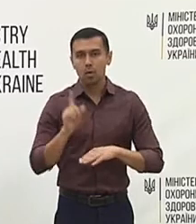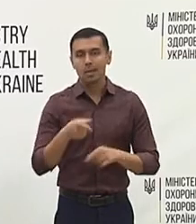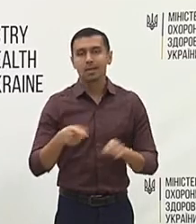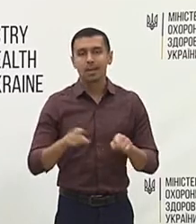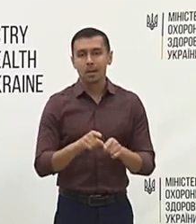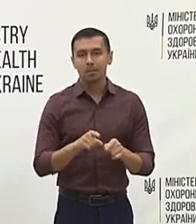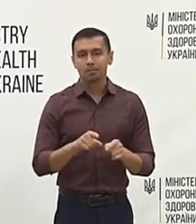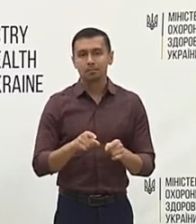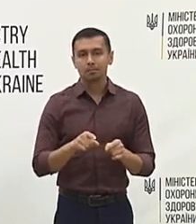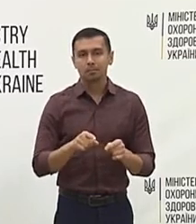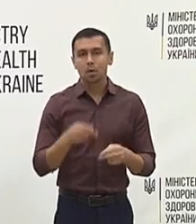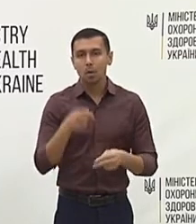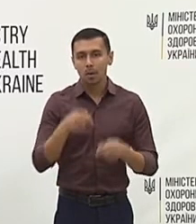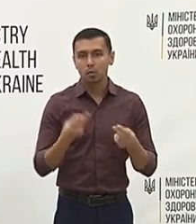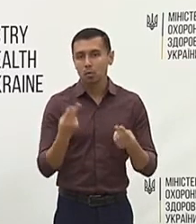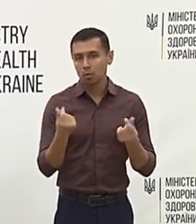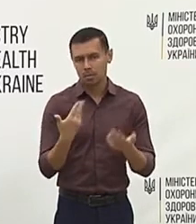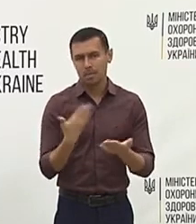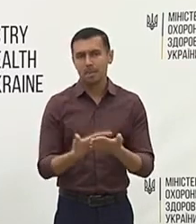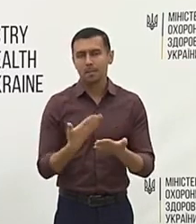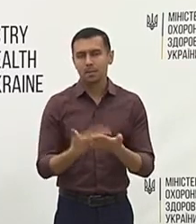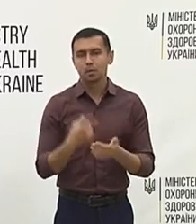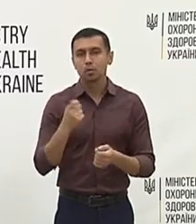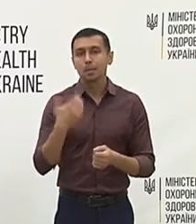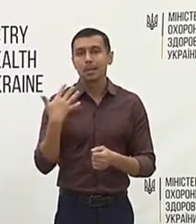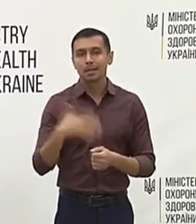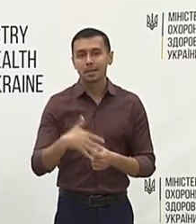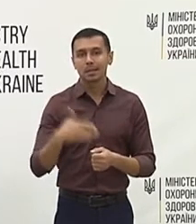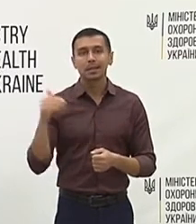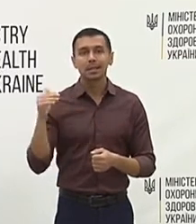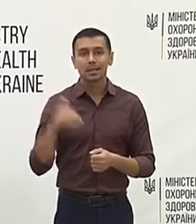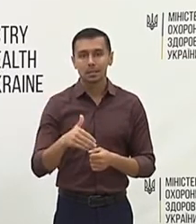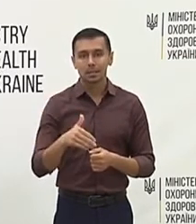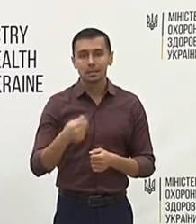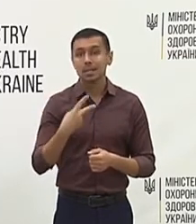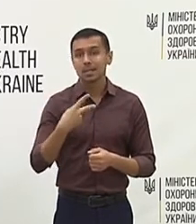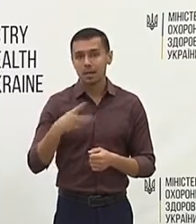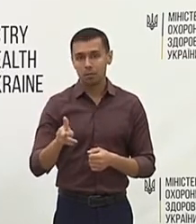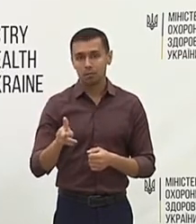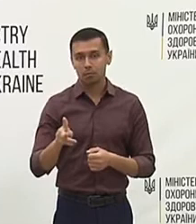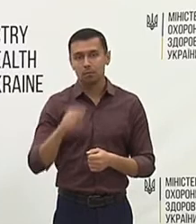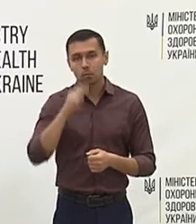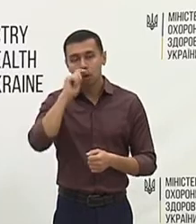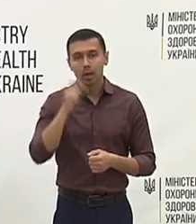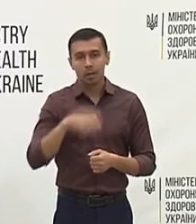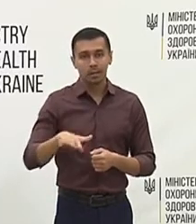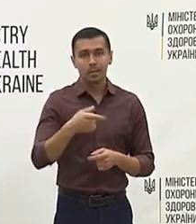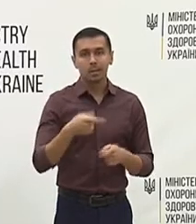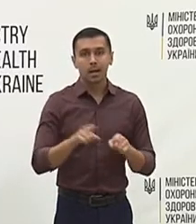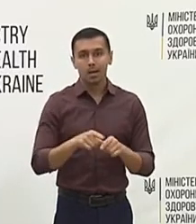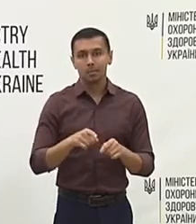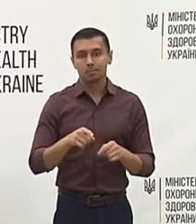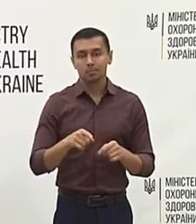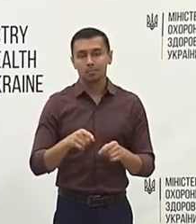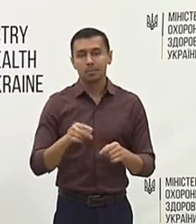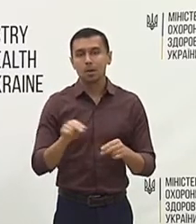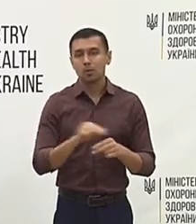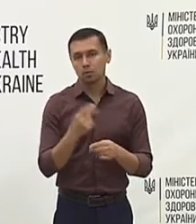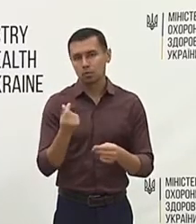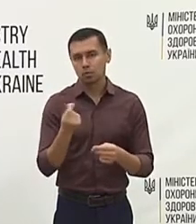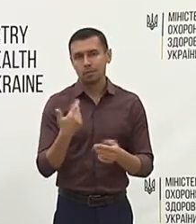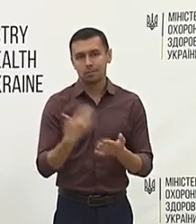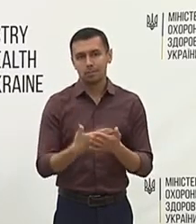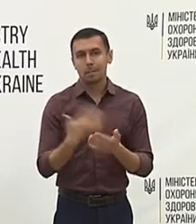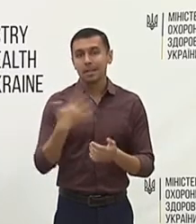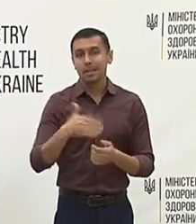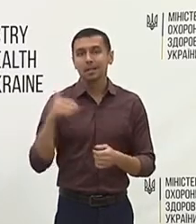така процедура за кордоном коштує приблизно 150 тисяч євро. В Україні така процедура коштувала приблизно